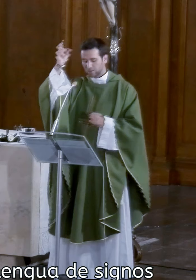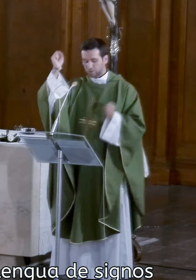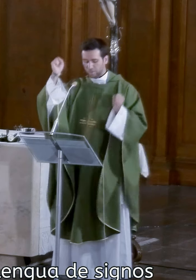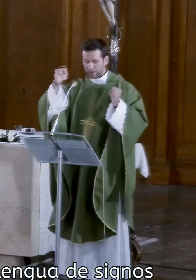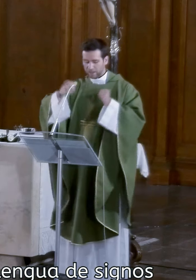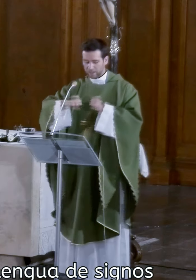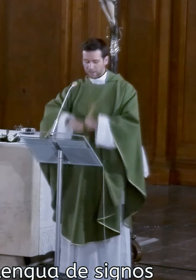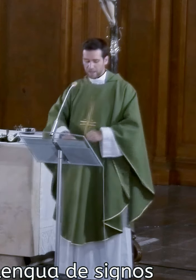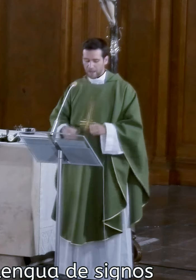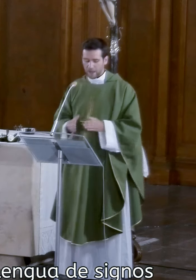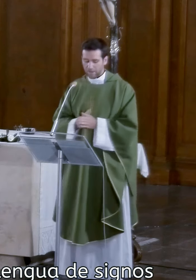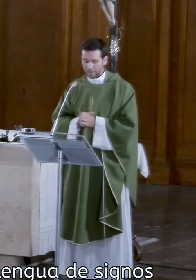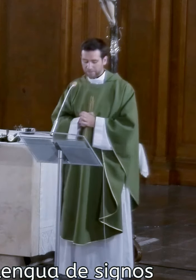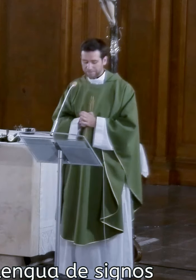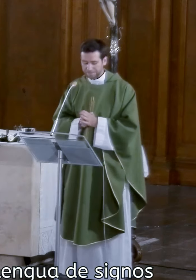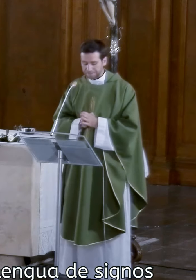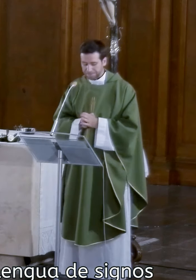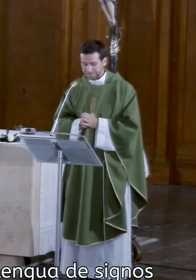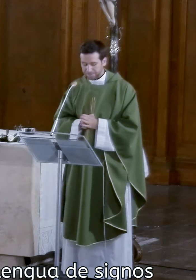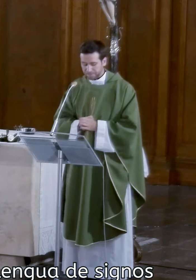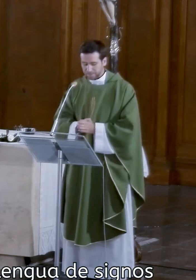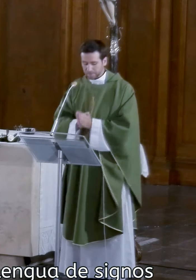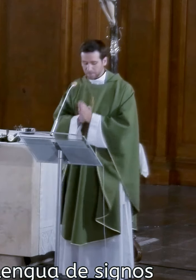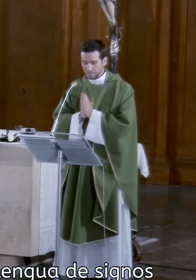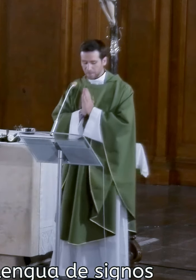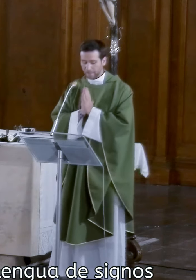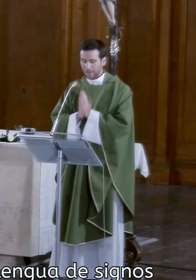de Dios Padre. Amén.